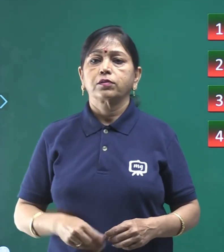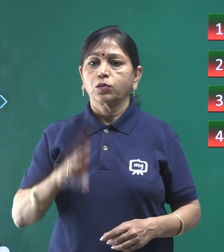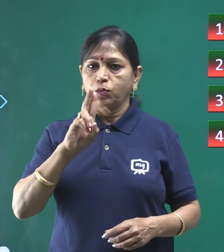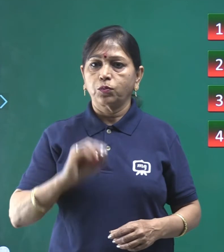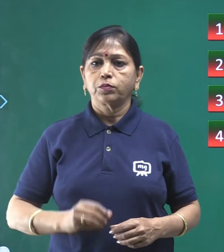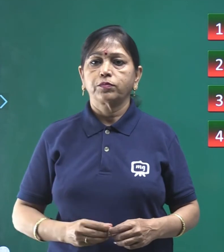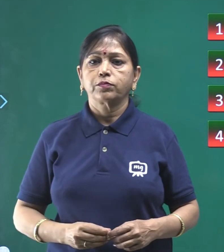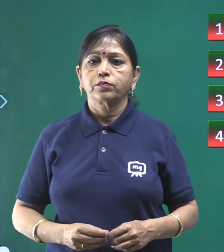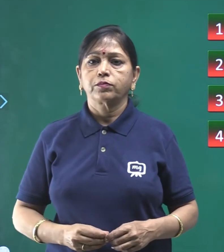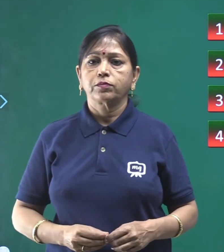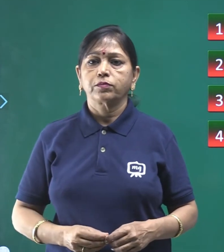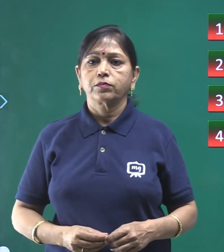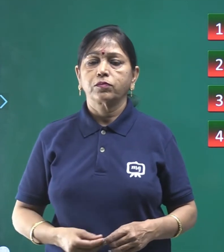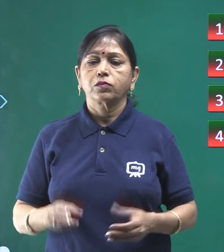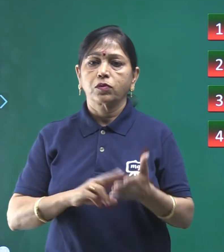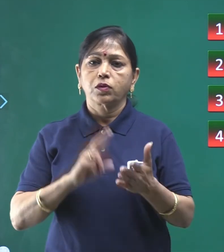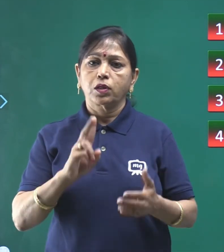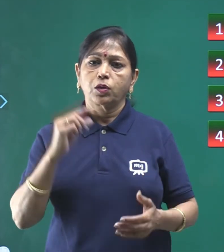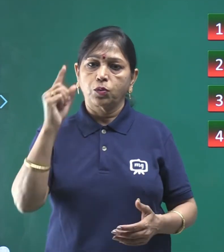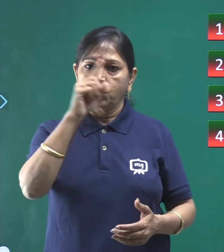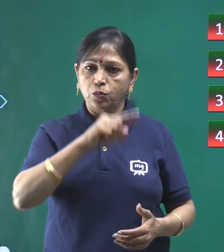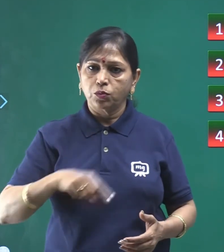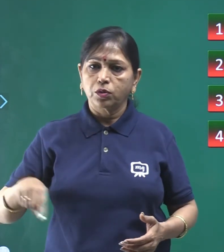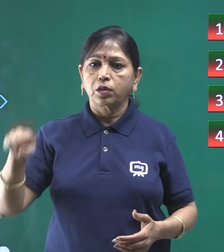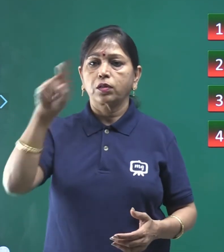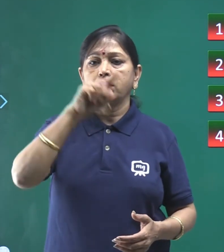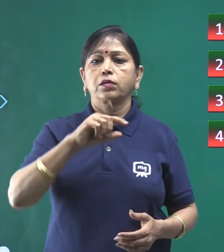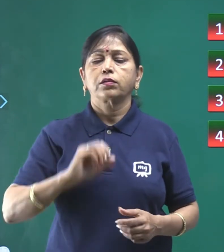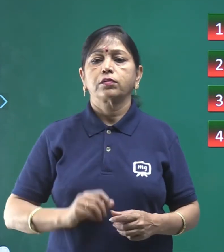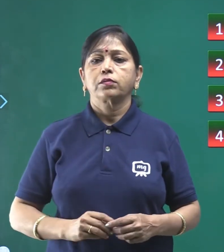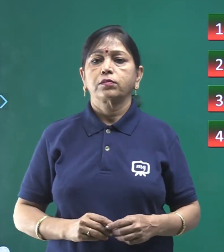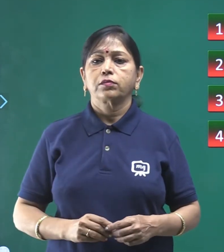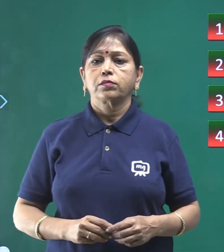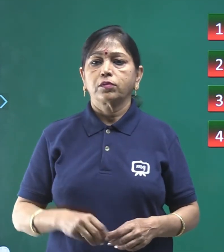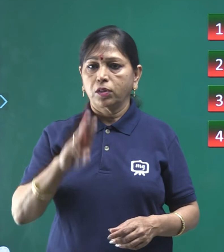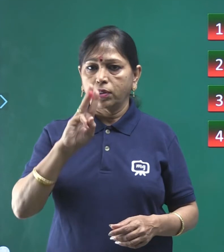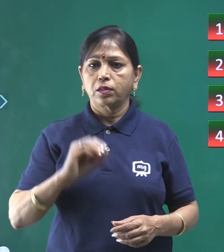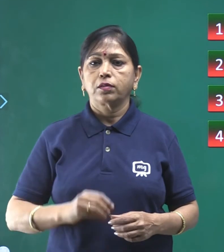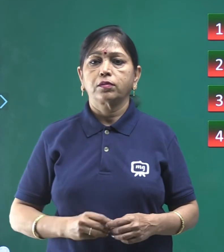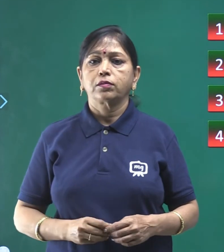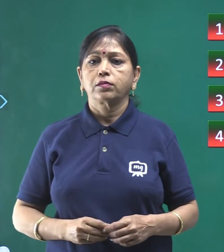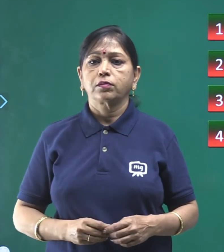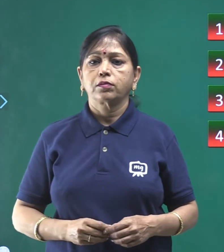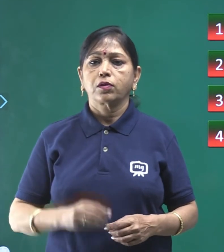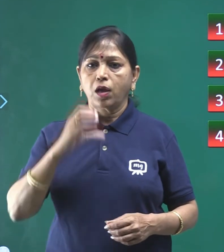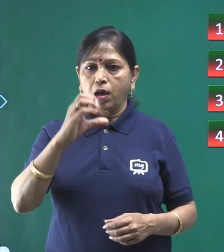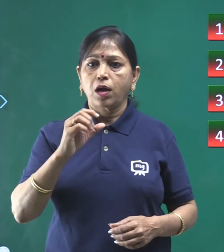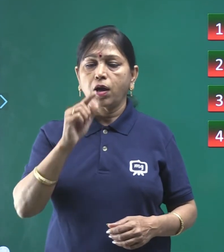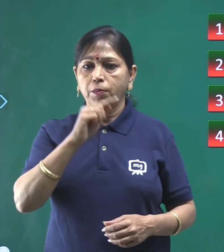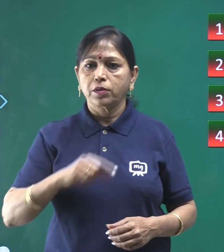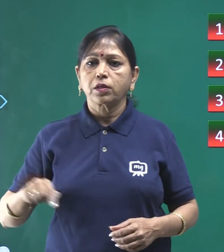12 जो नाइट्रोजन चक्र है मैं तेरे कार्बन